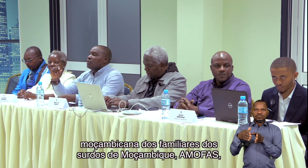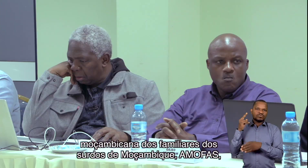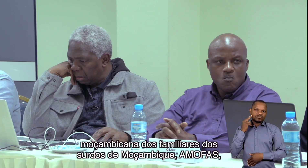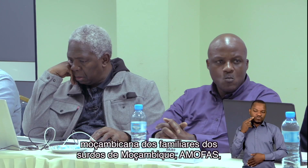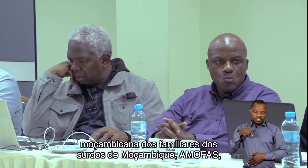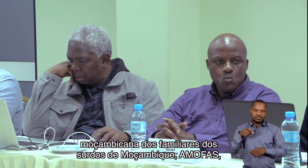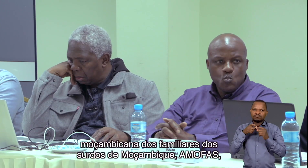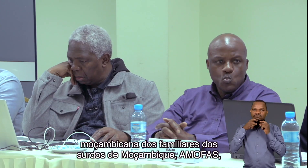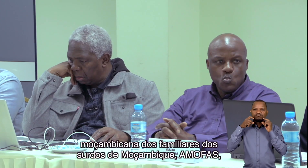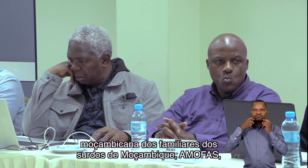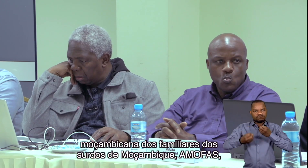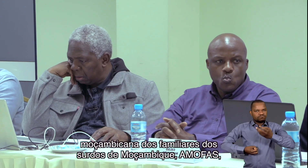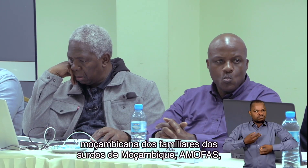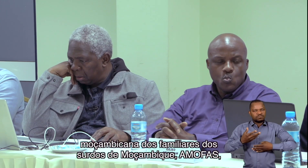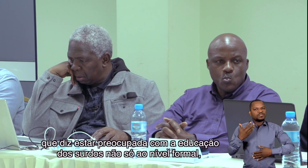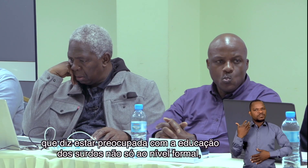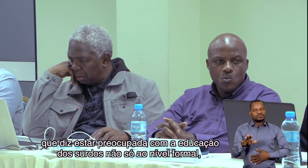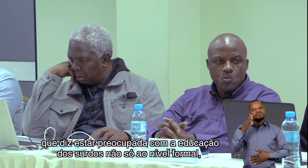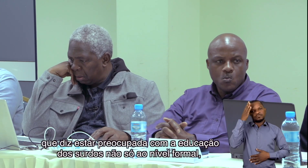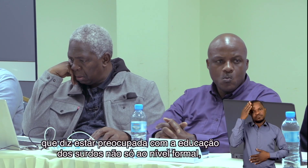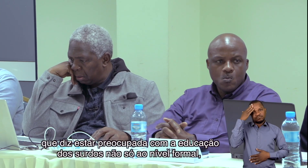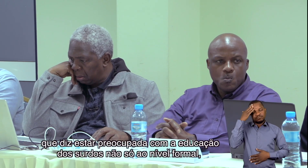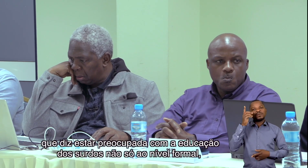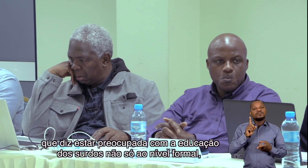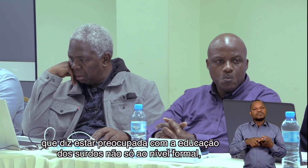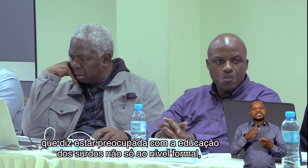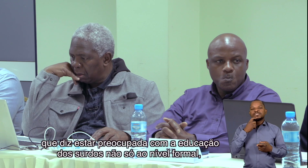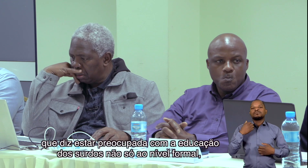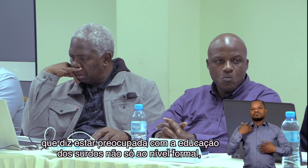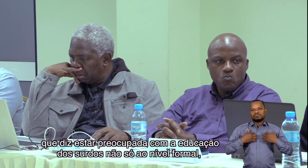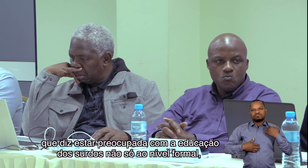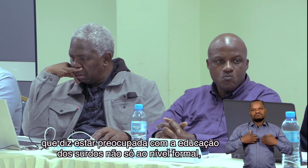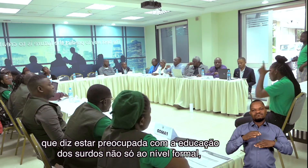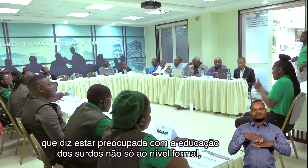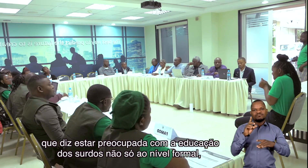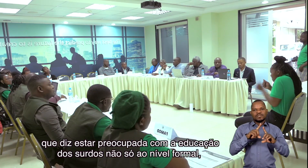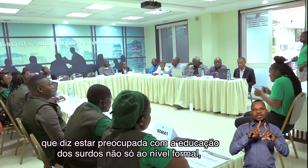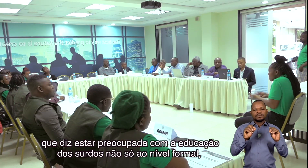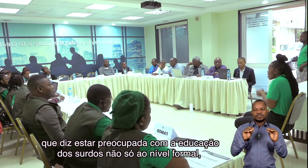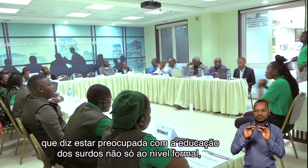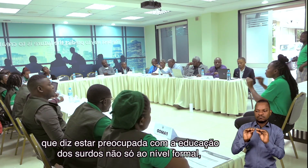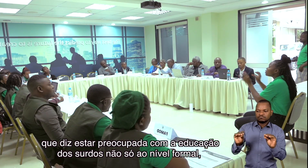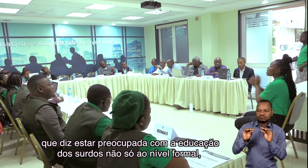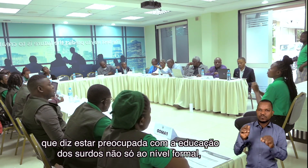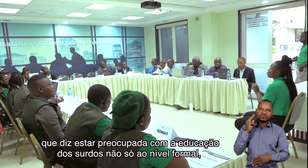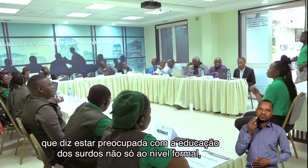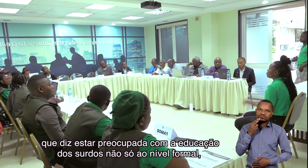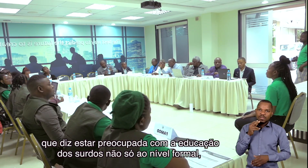Surdos de Moçambique, Amofas, que diz estar preocupada com a educação dos surdos, não só ao nível